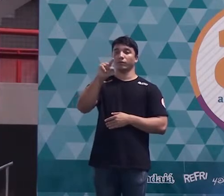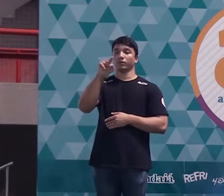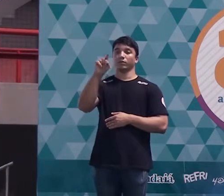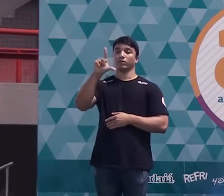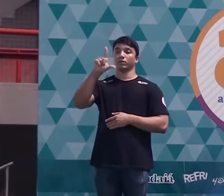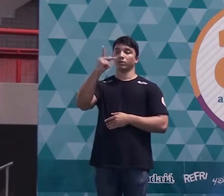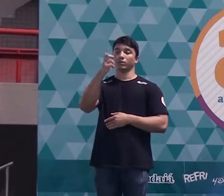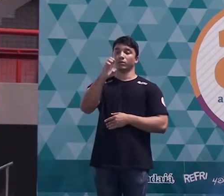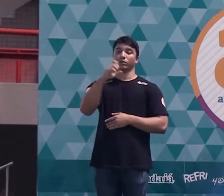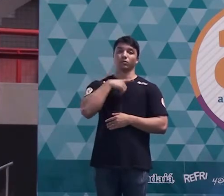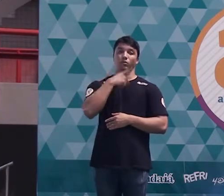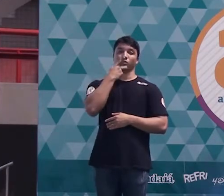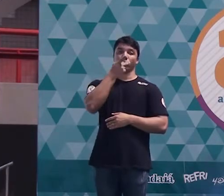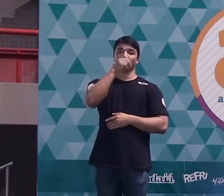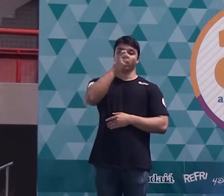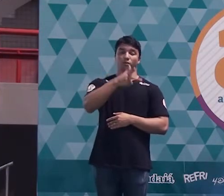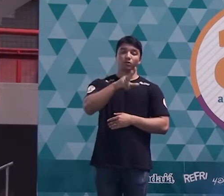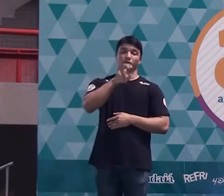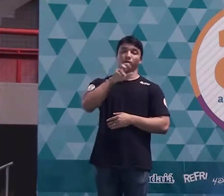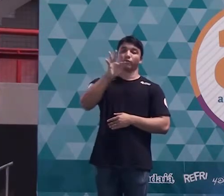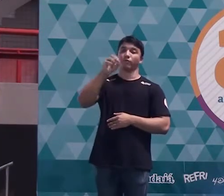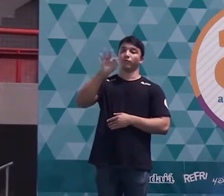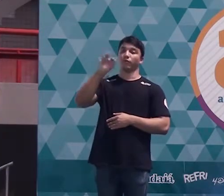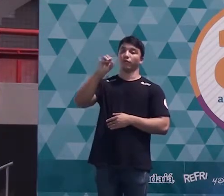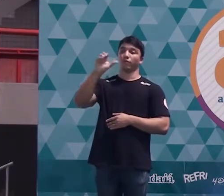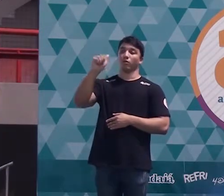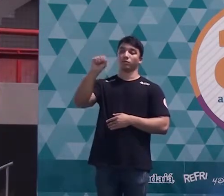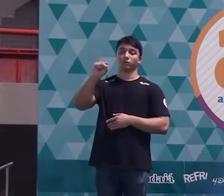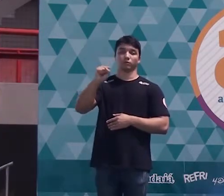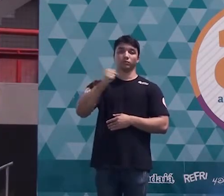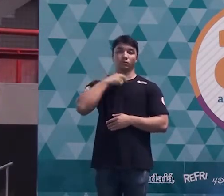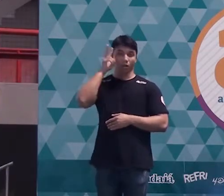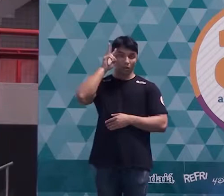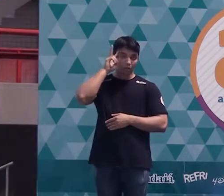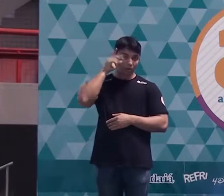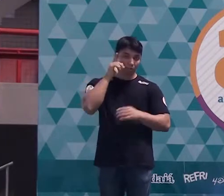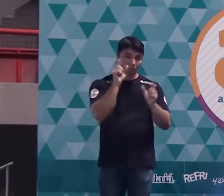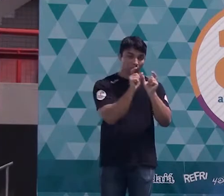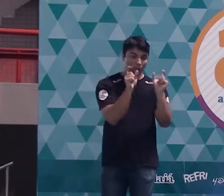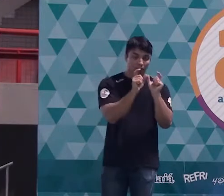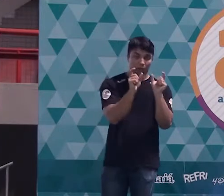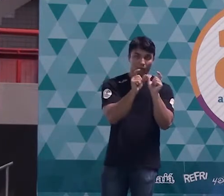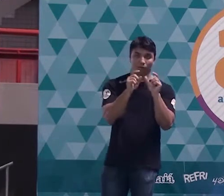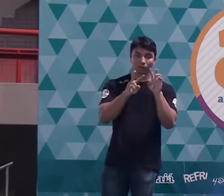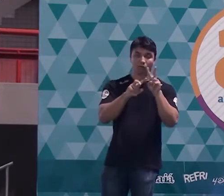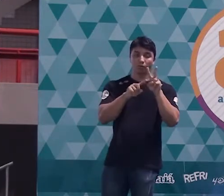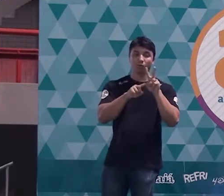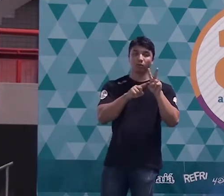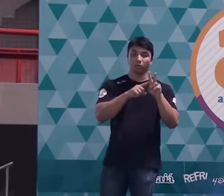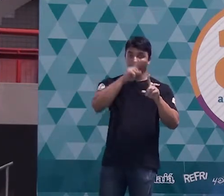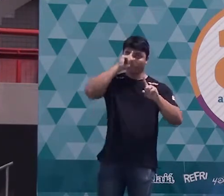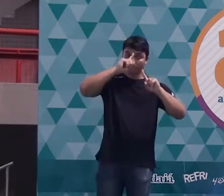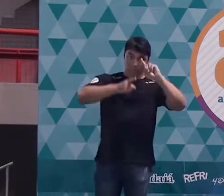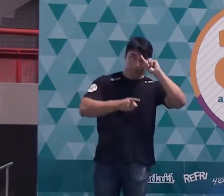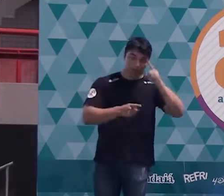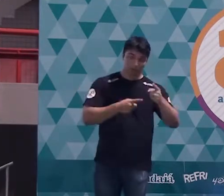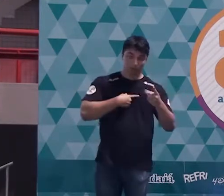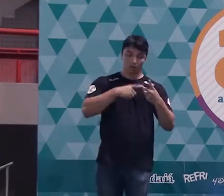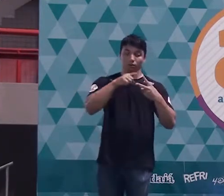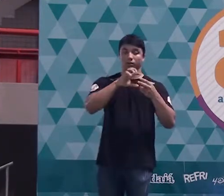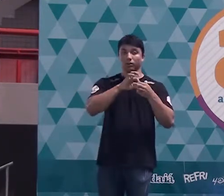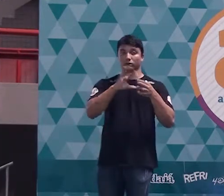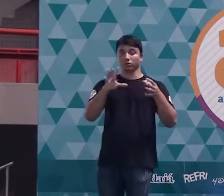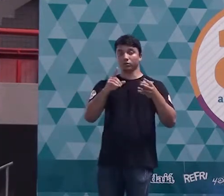vi-lhe comentar fofocas. Lembram daqueles verbos? Mandar, deixar, fazer, ver,